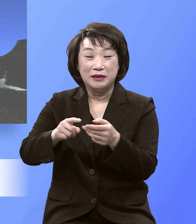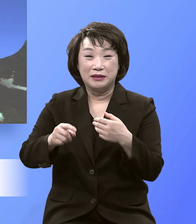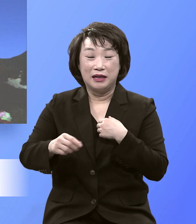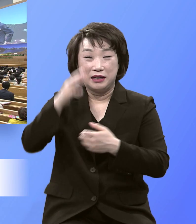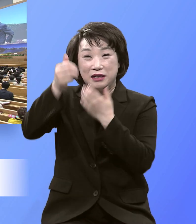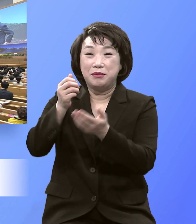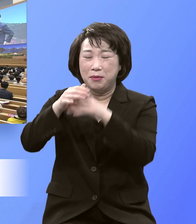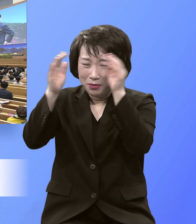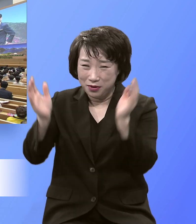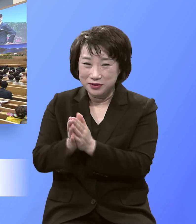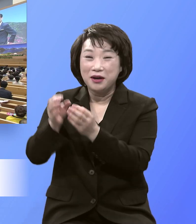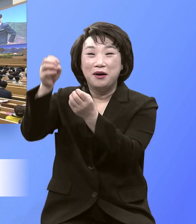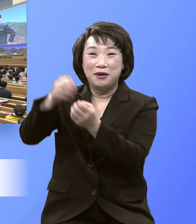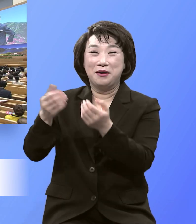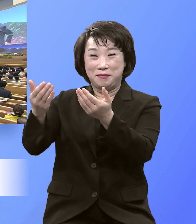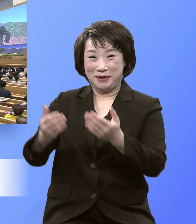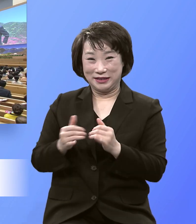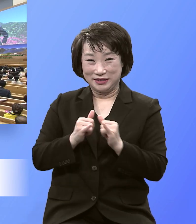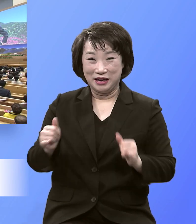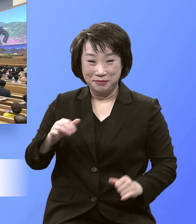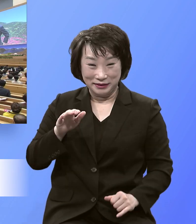나는 상속자이다.